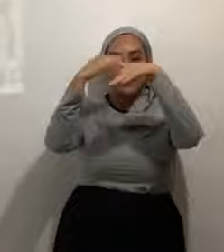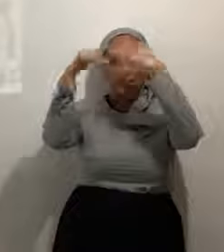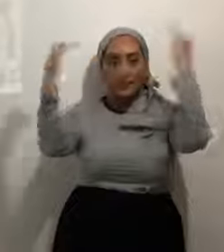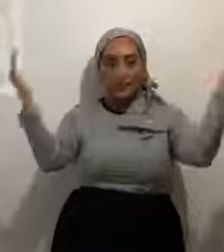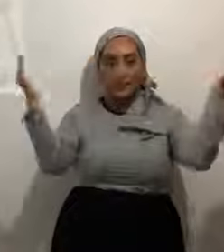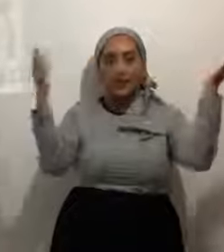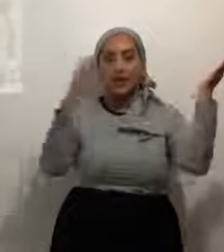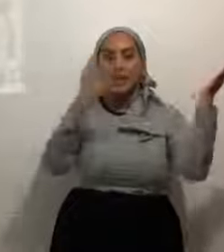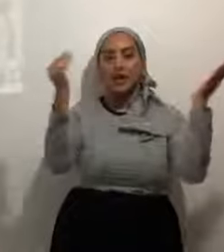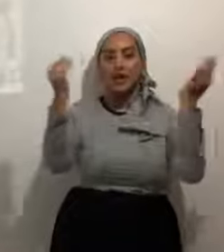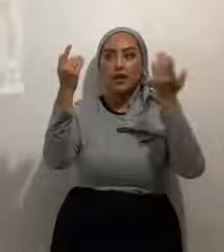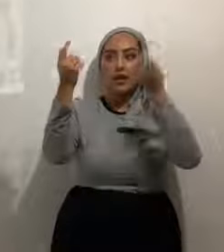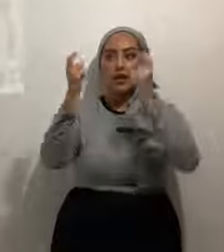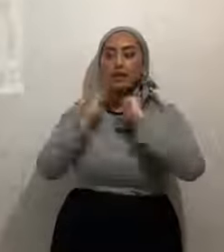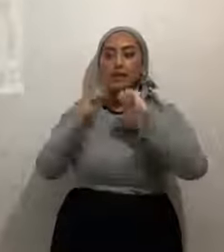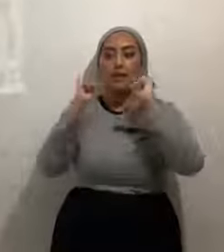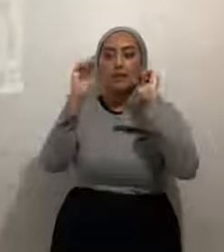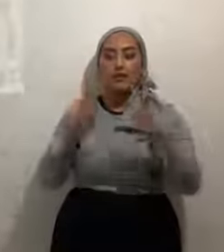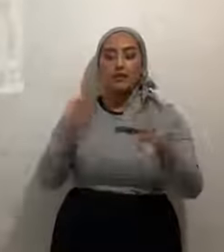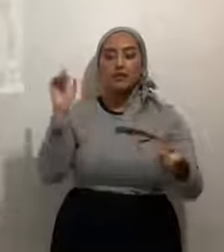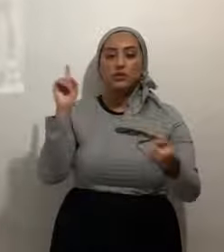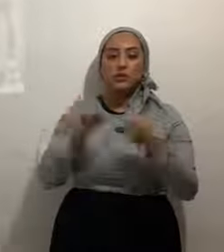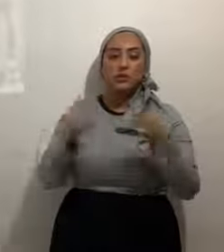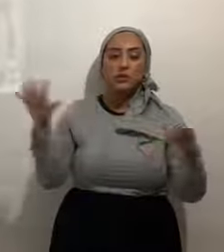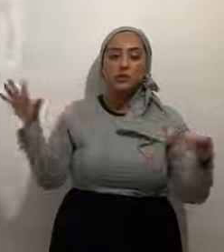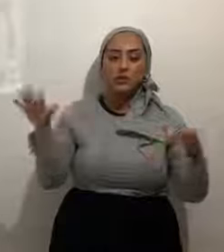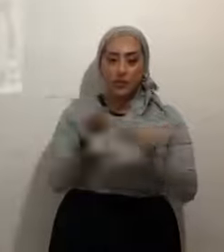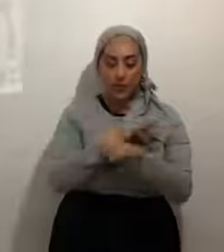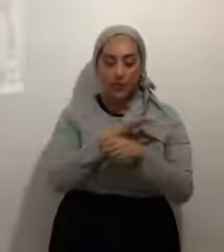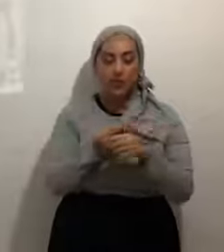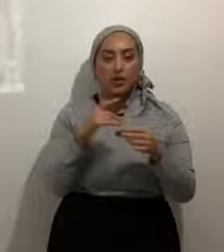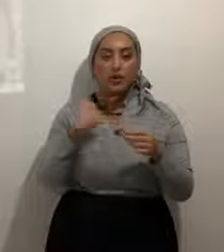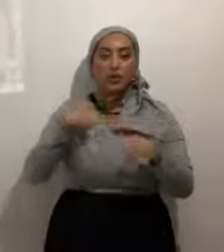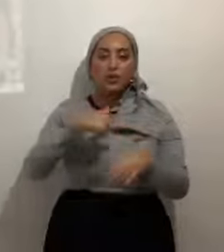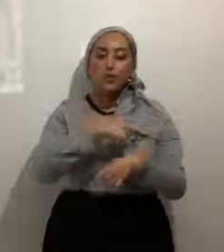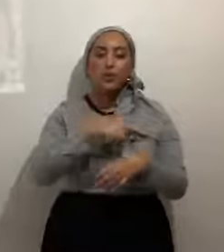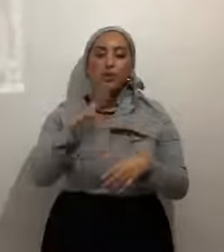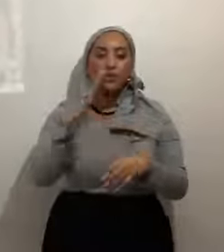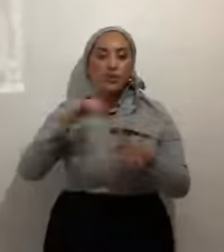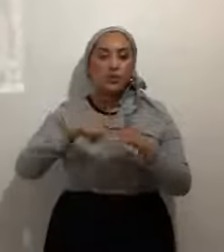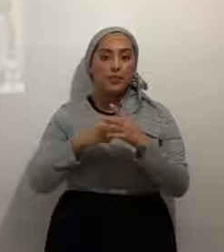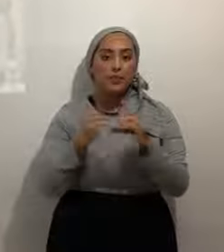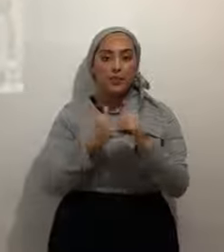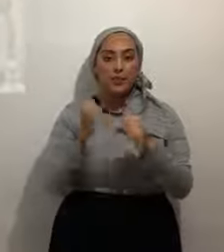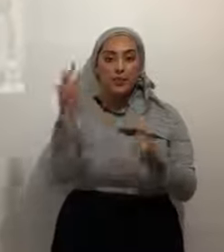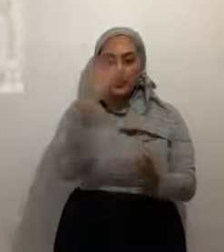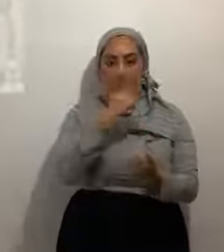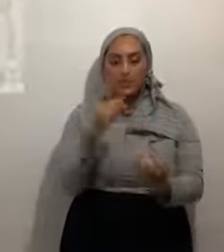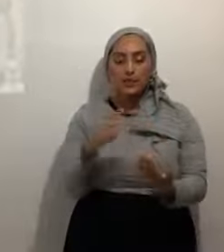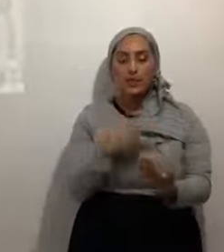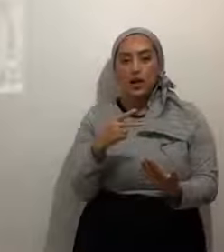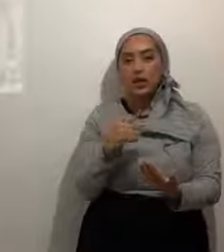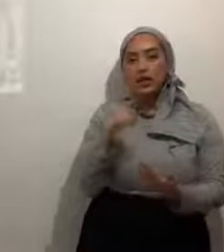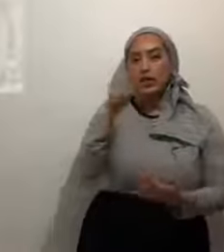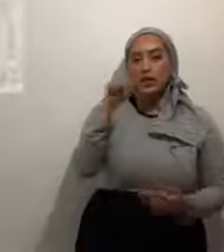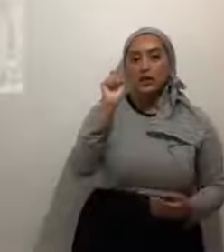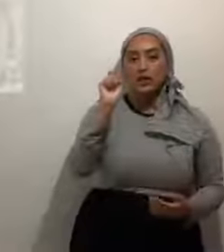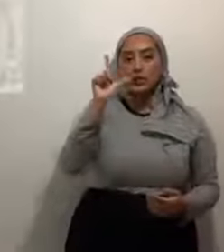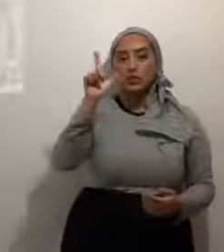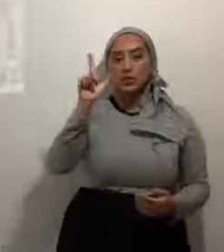y viene bendición hasta que sobreabunda. Vamos a iniciar con este bello salmo, el Salmo 121. Abran su Biblia, por